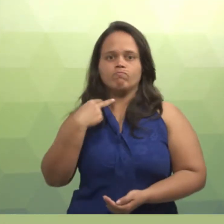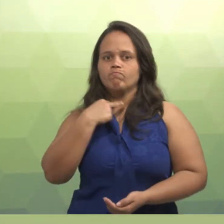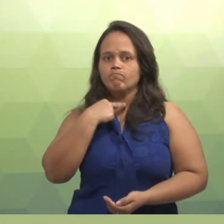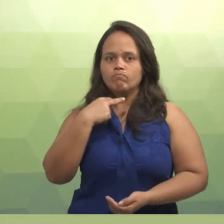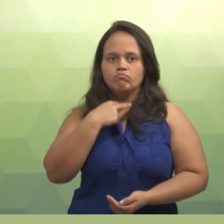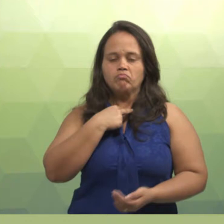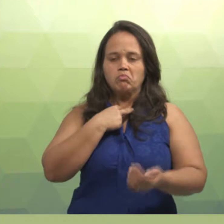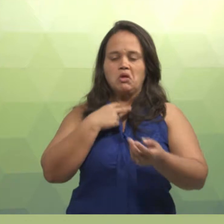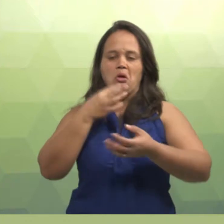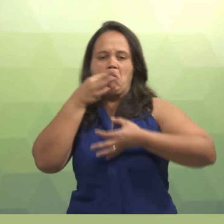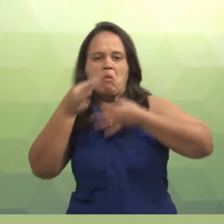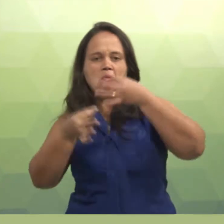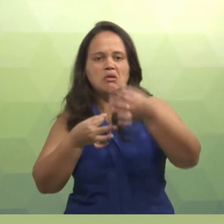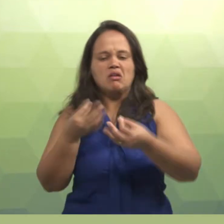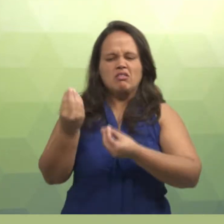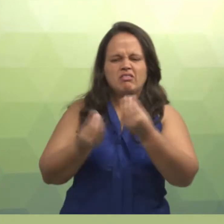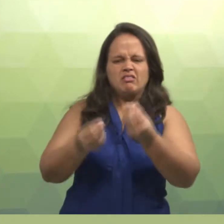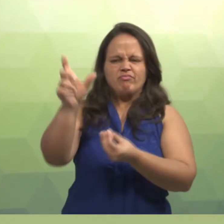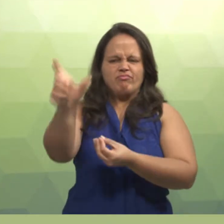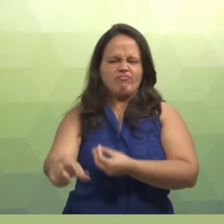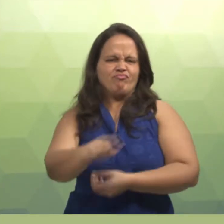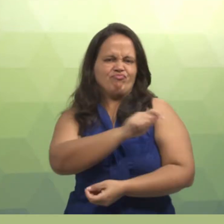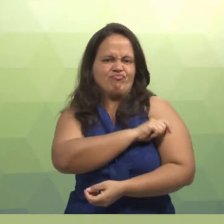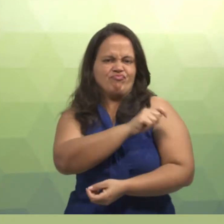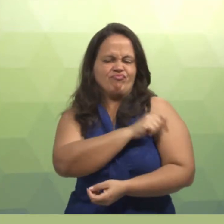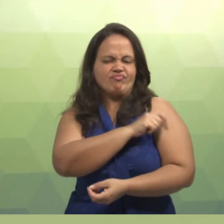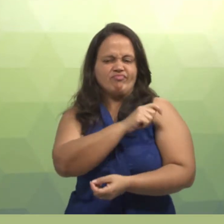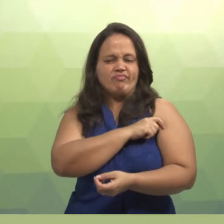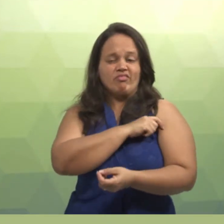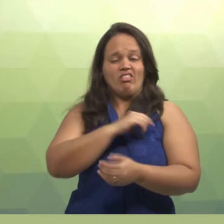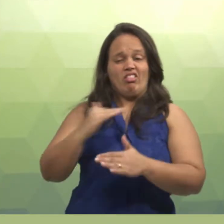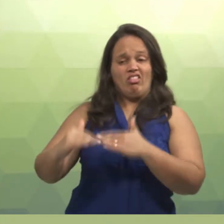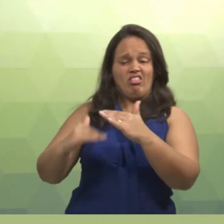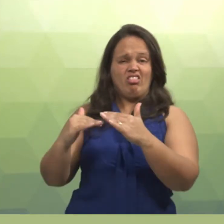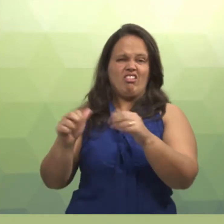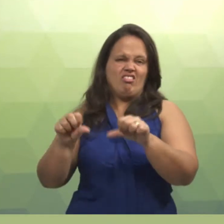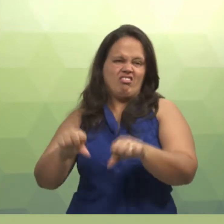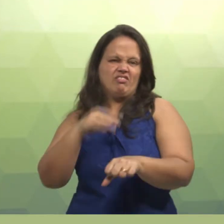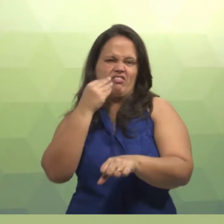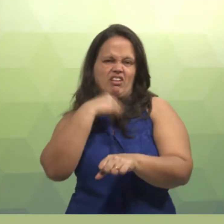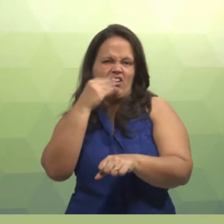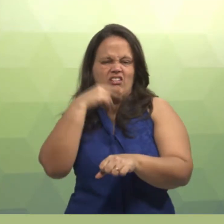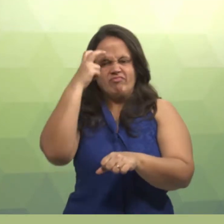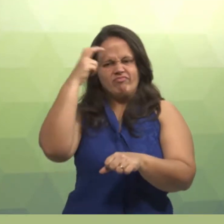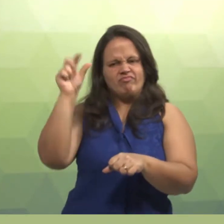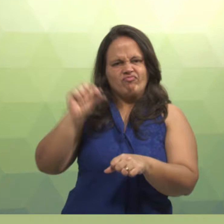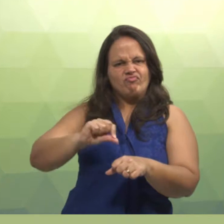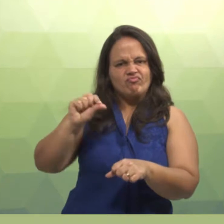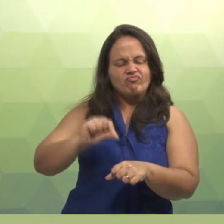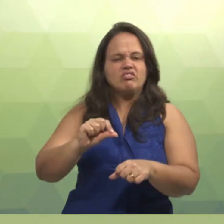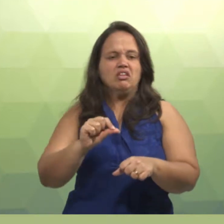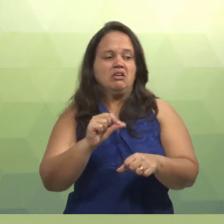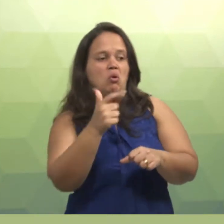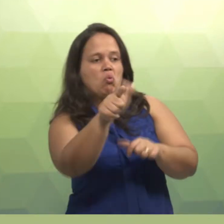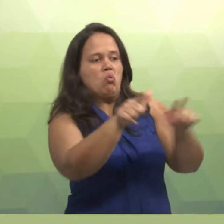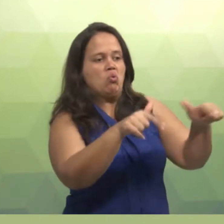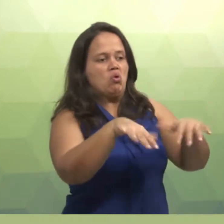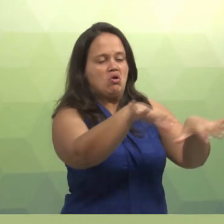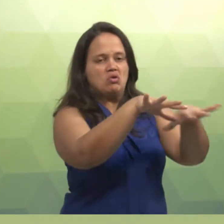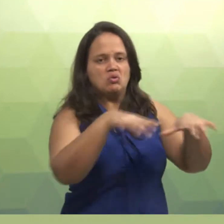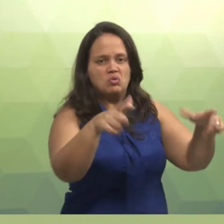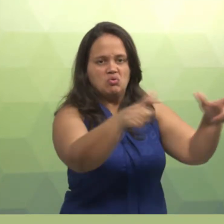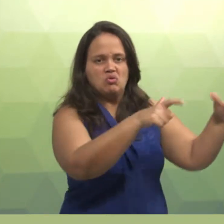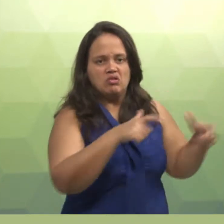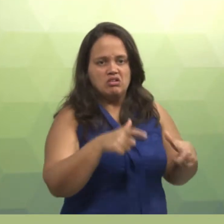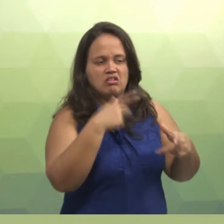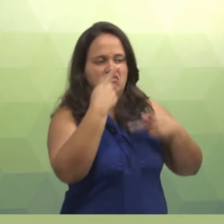intelectual em outros ambientes ou para outras pessoas, devendo manifestar-se de forma respeitosa sobre o aluno nos conselhos